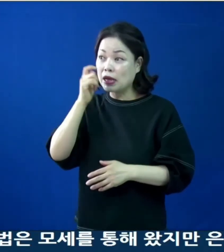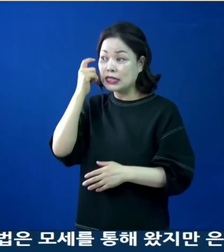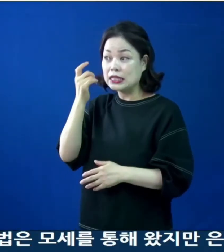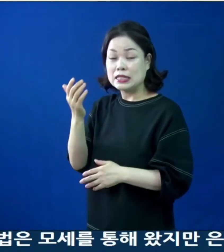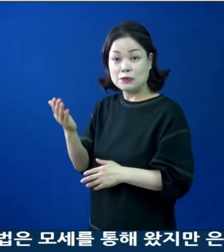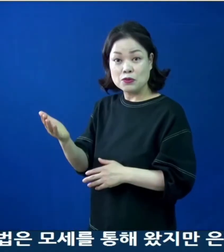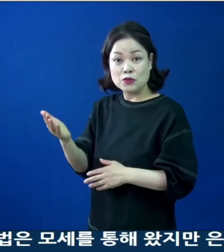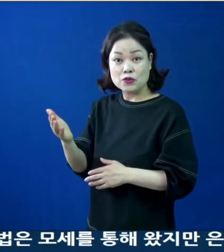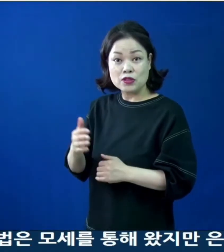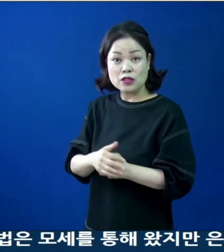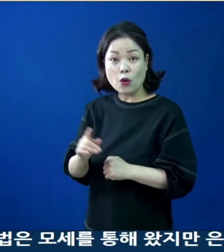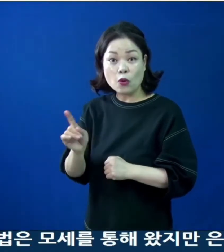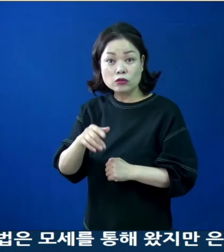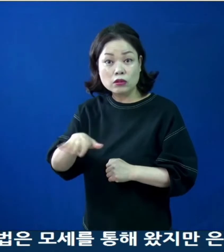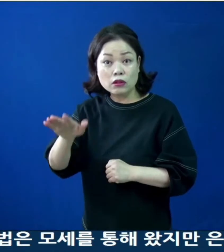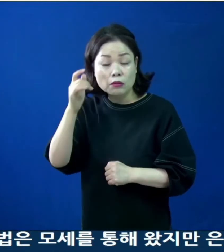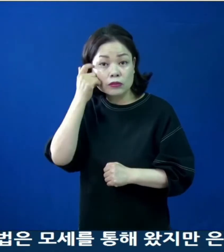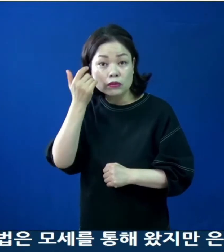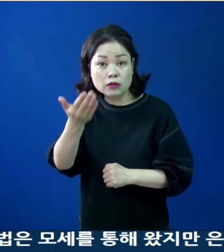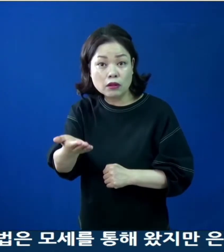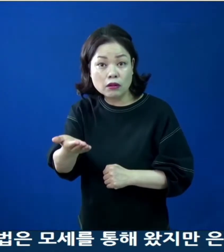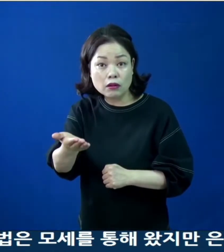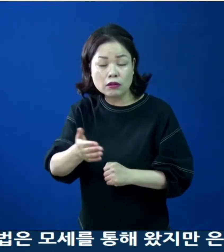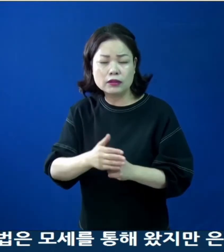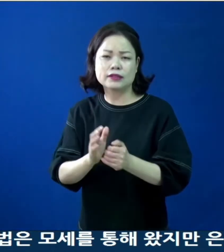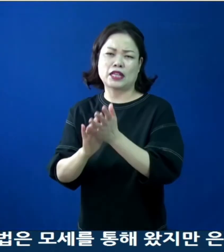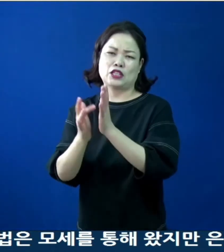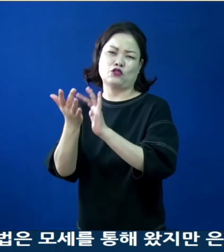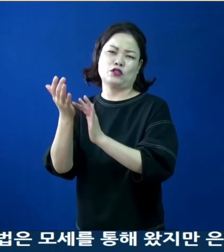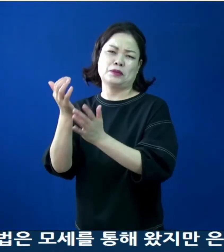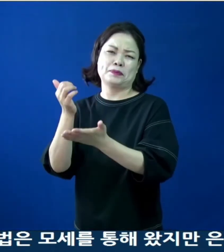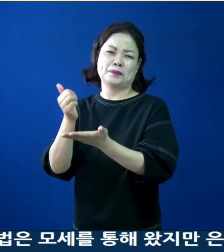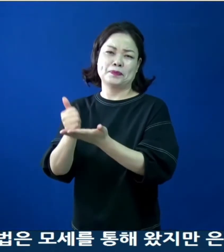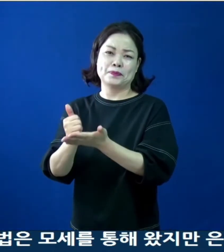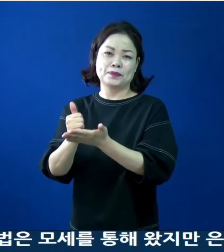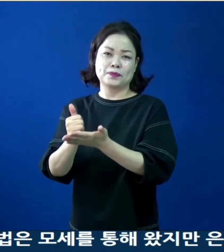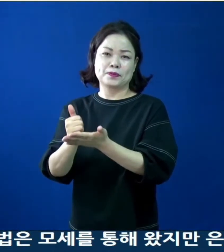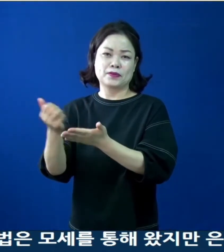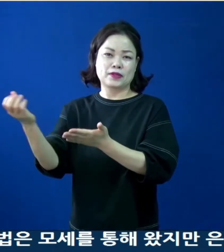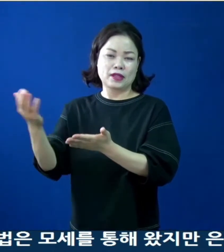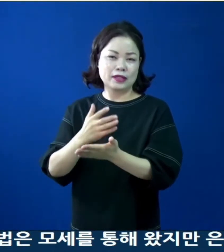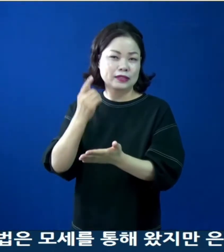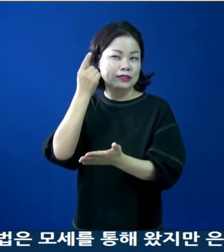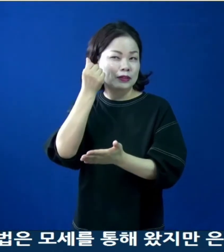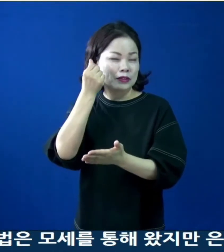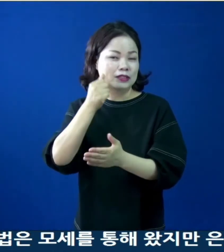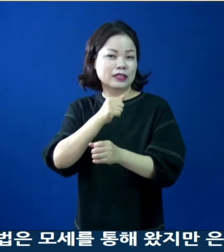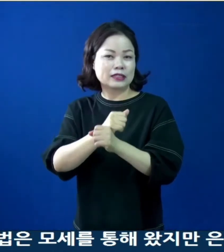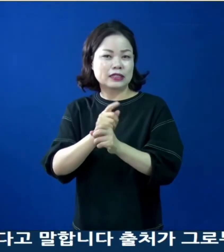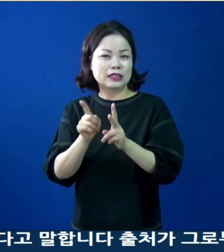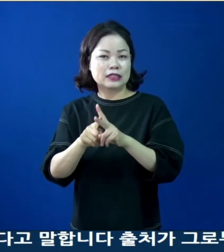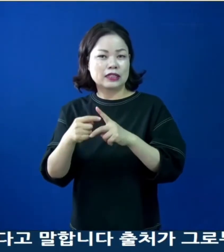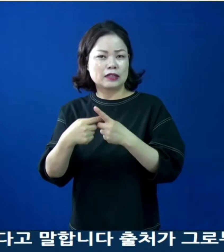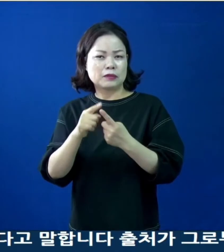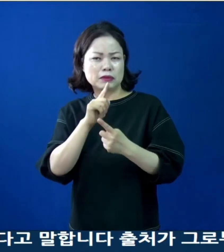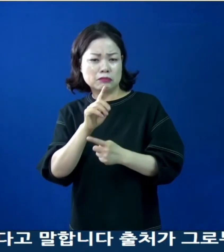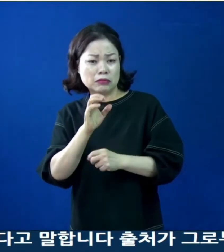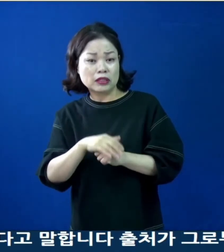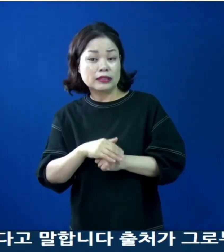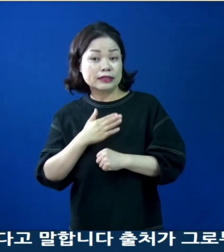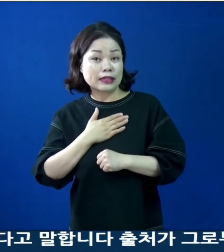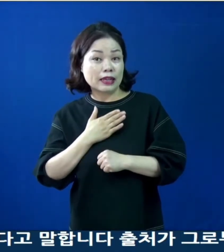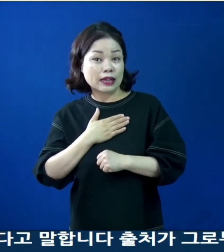기억하시죠? 어디로 가야 합니까? 라는 질문에 예수님 이렇게 넌센스처럼 잘 이해되지 않는 말처럼 얘기하십니다.